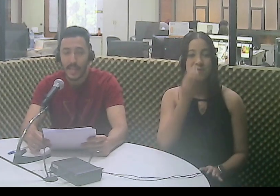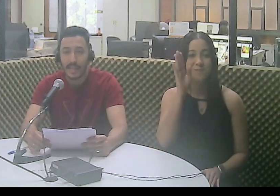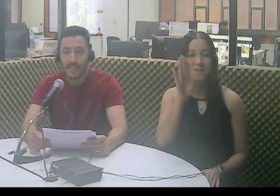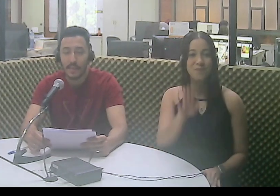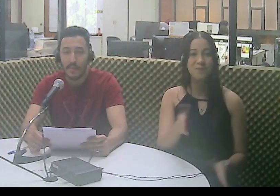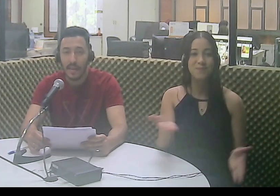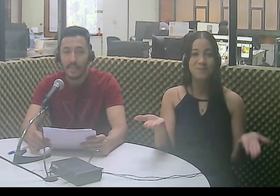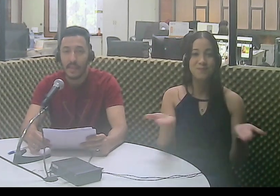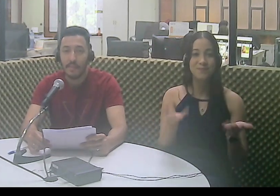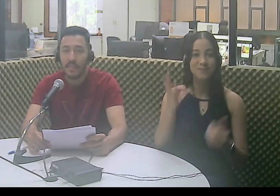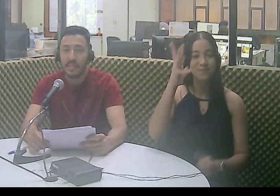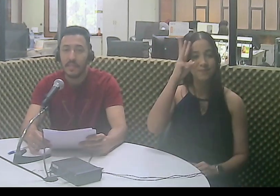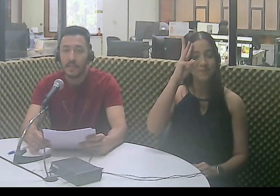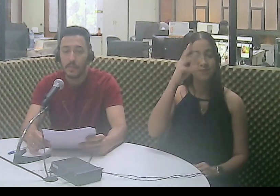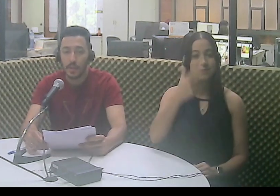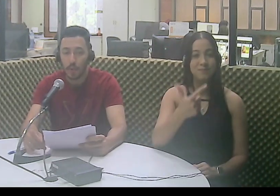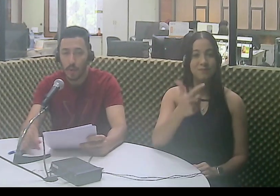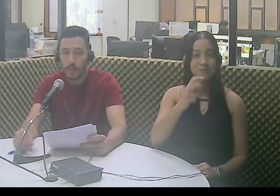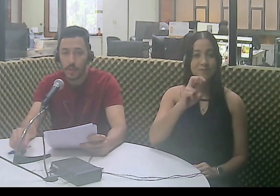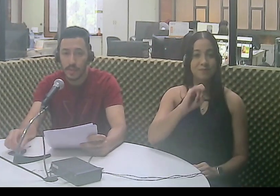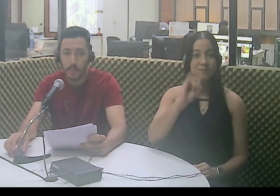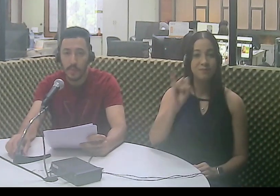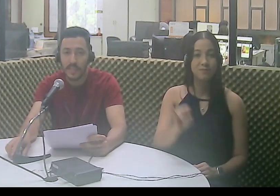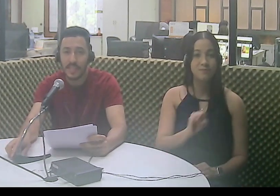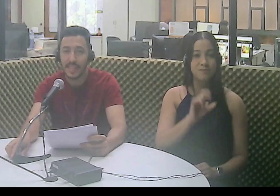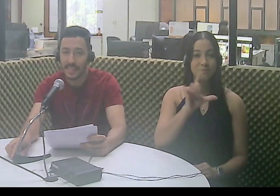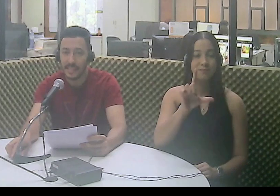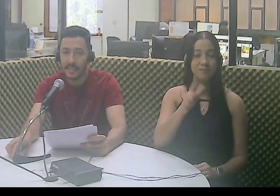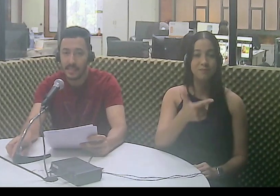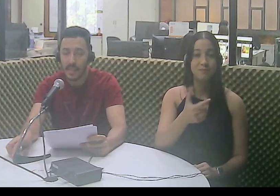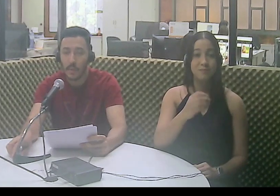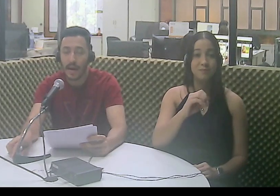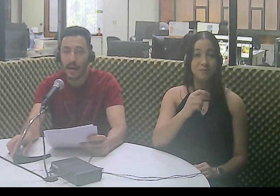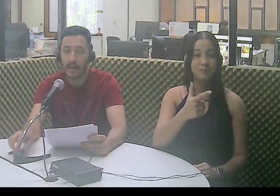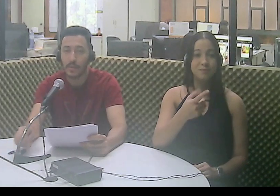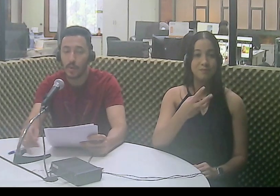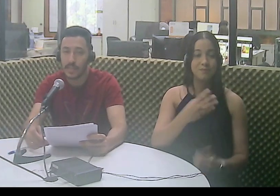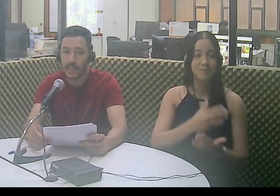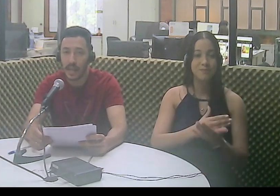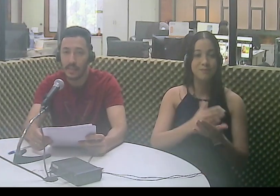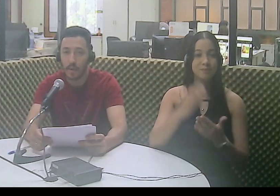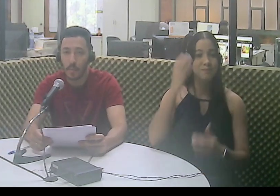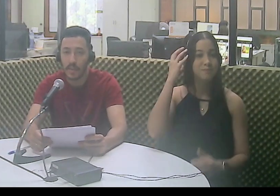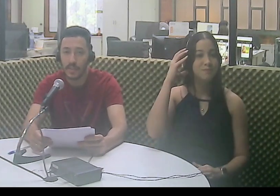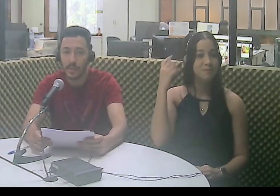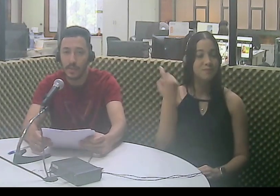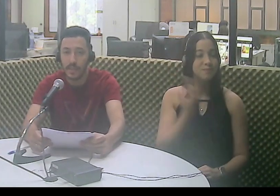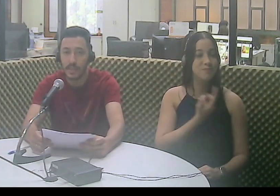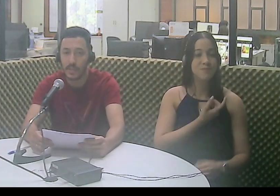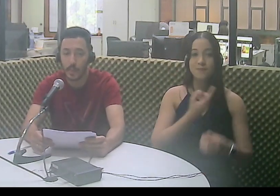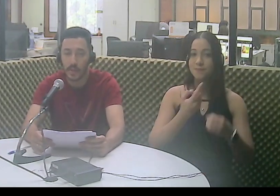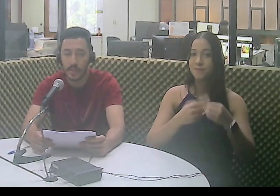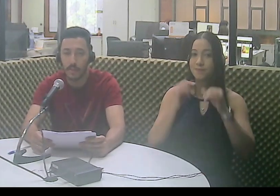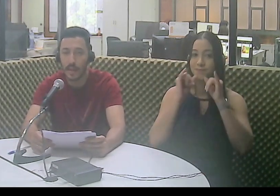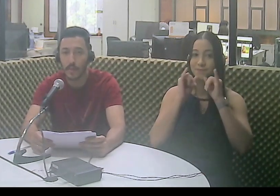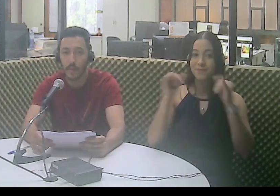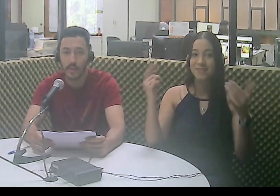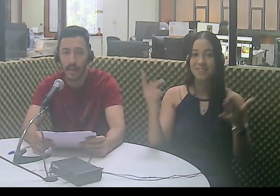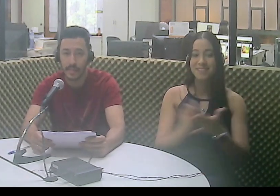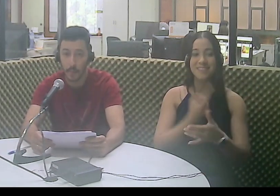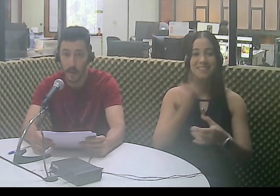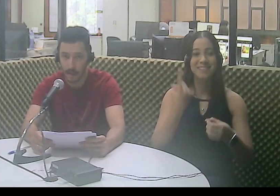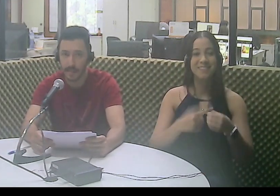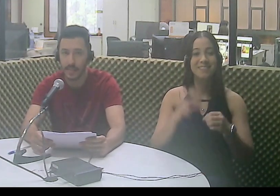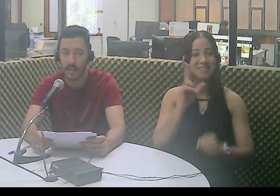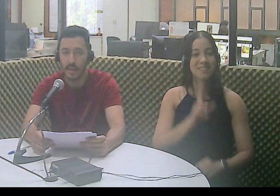Boa tarde. Hoje é terça-feira, dia 25 de julho de 2023. Está no ar a Rádio Nossa Cidade com um boletim de notícias sobre o que de fato